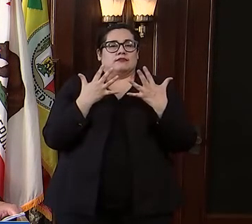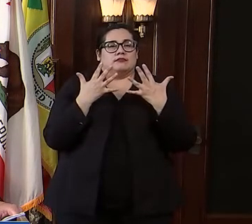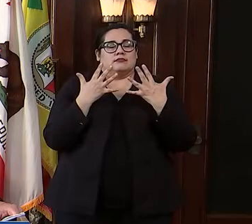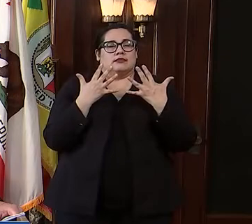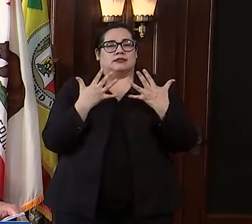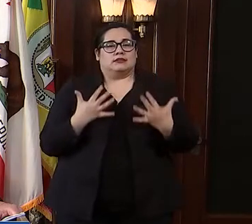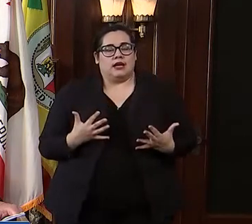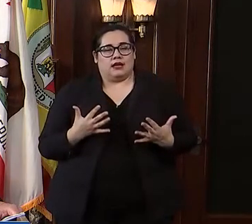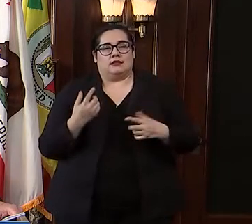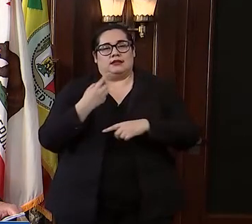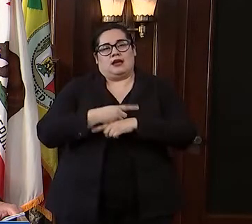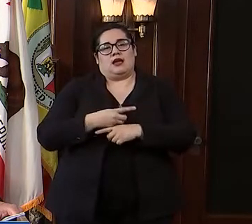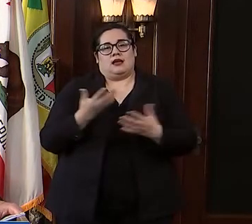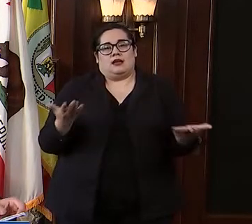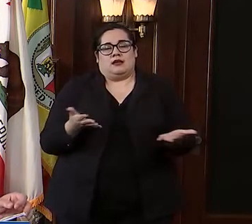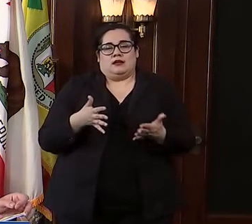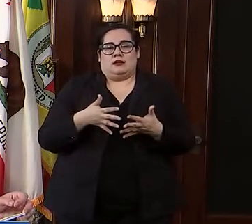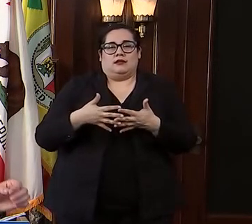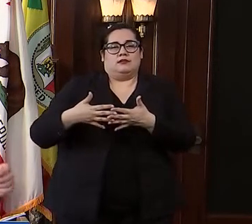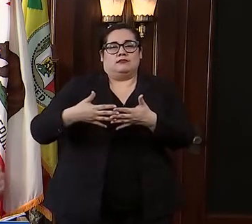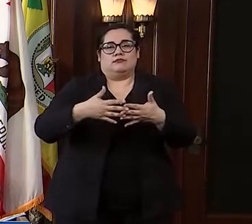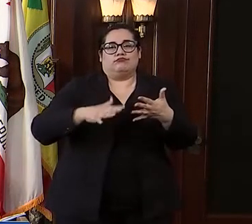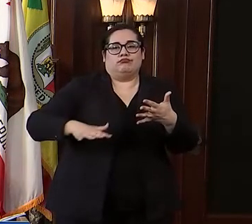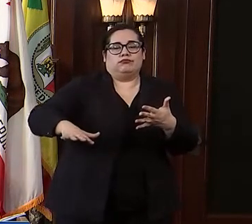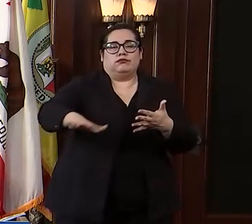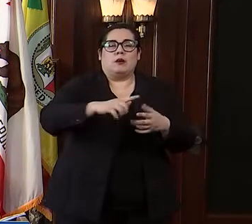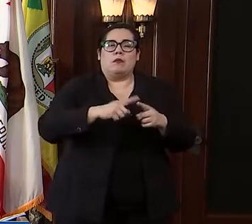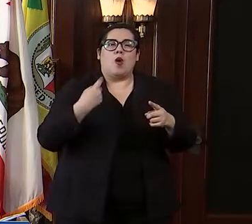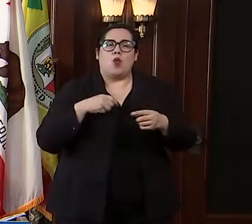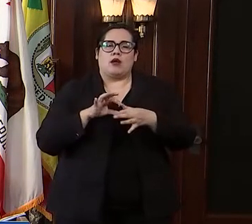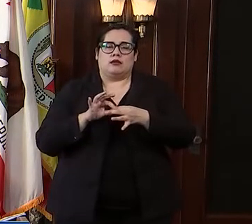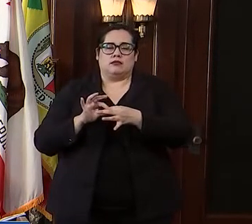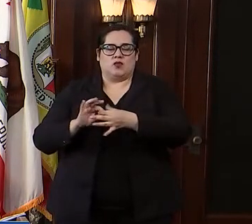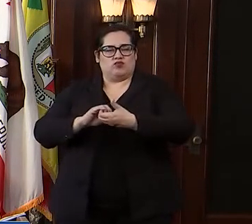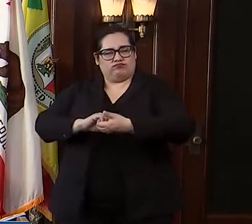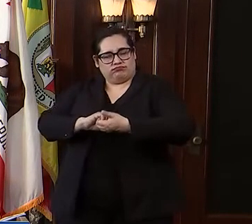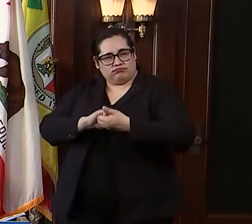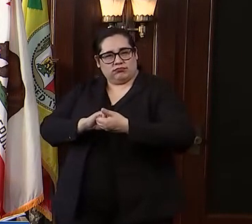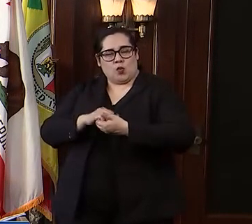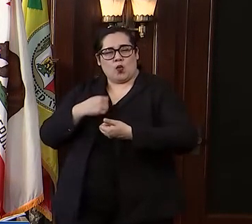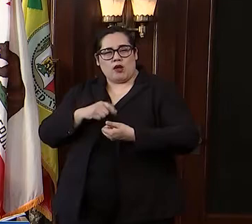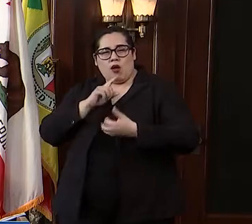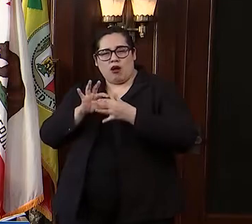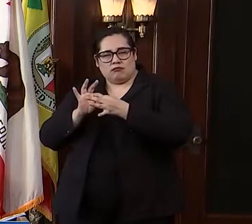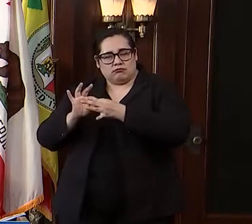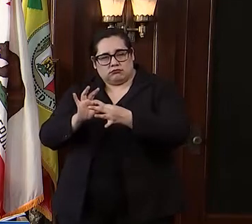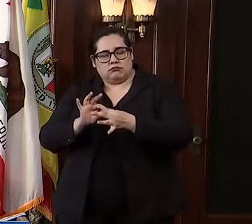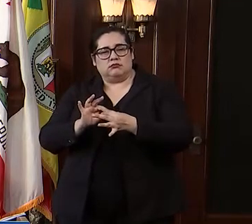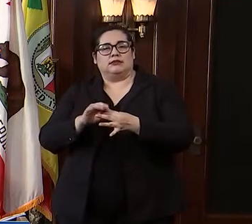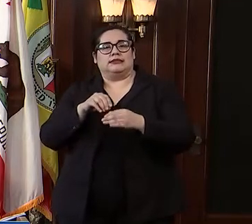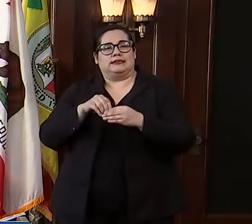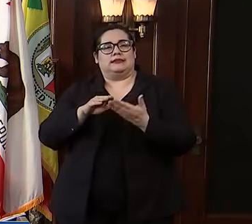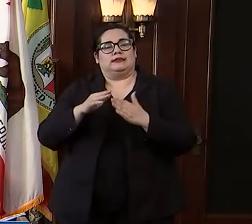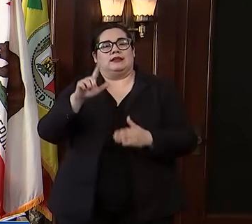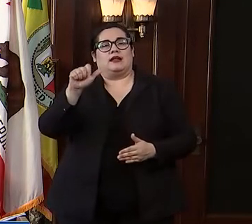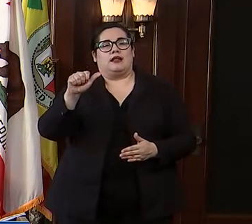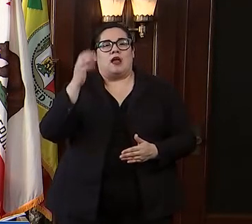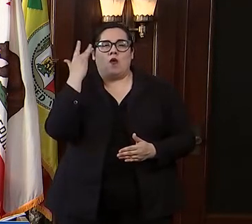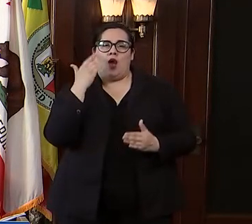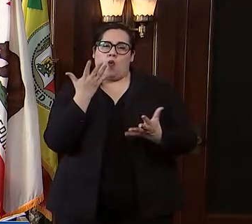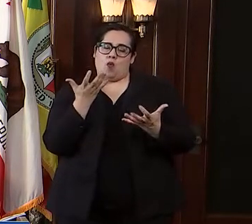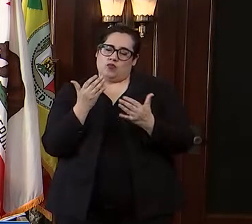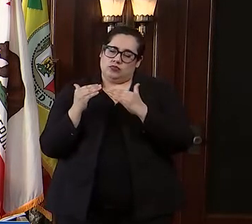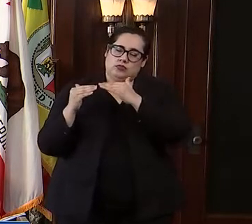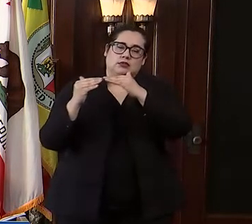en los Estados Unidos, pero estamos unidos y somos unidos en Los Ángeles para la justicia